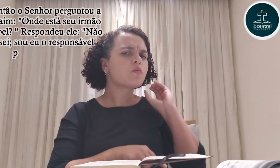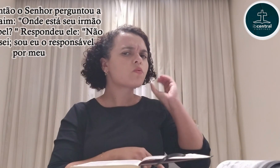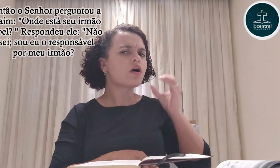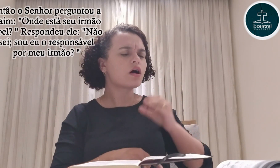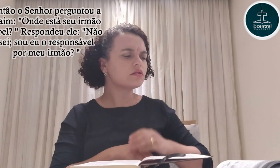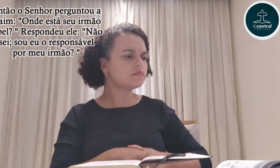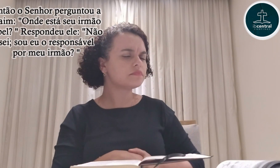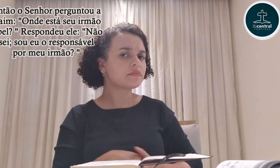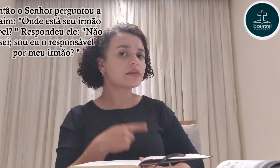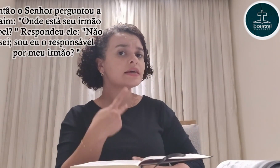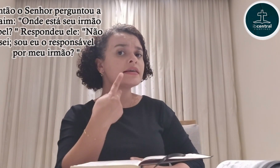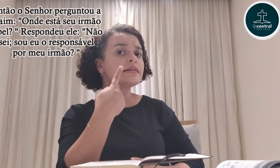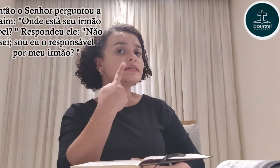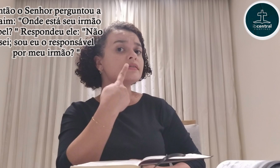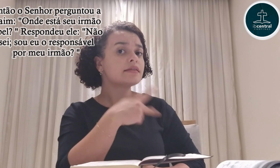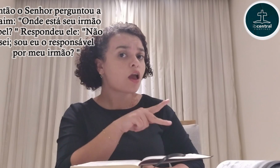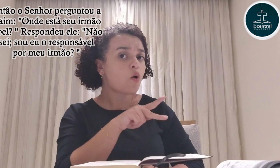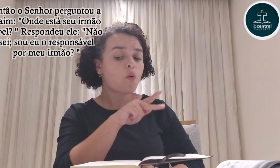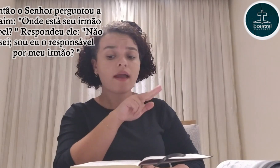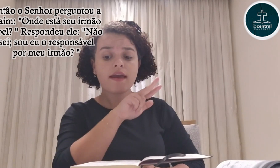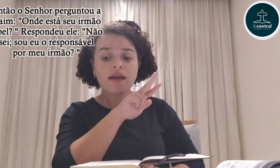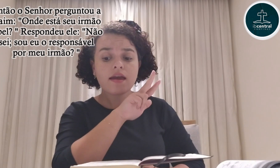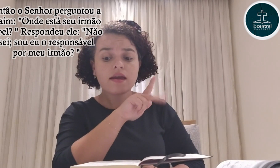Então o Senhor perguntou a Caim: